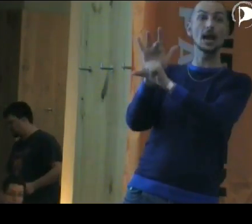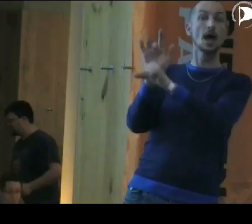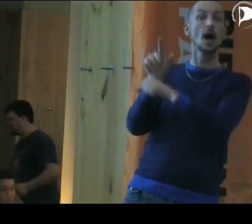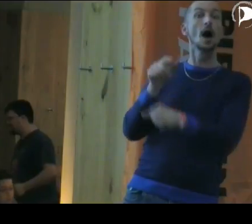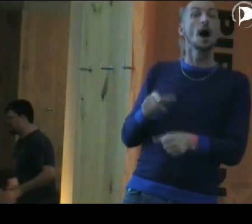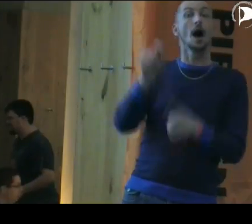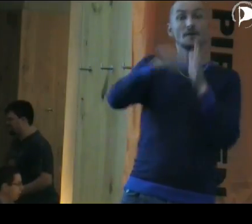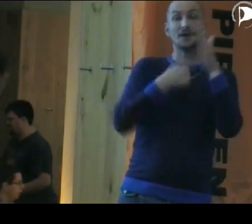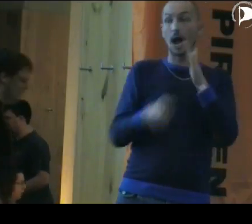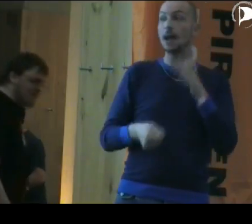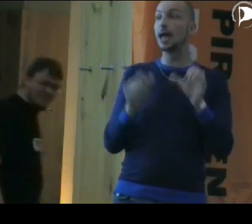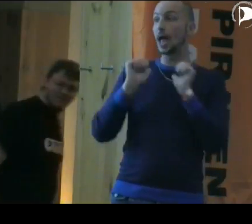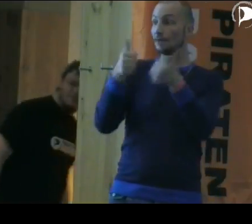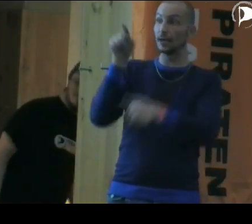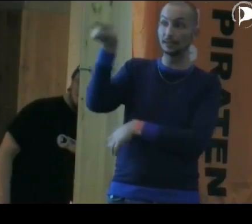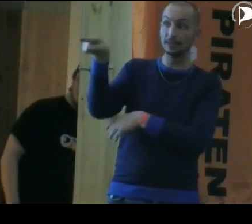sorgt